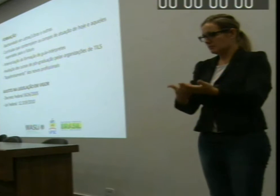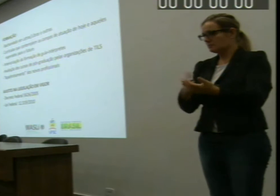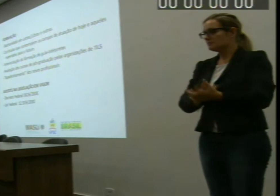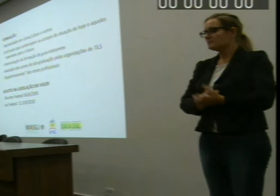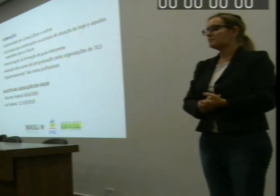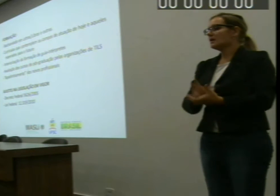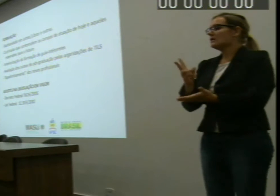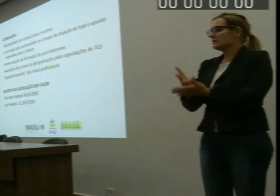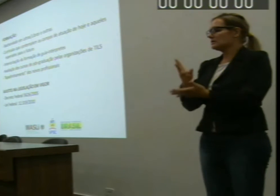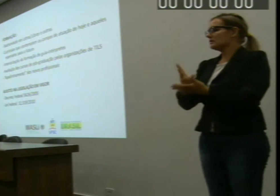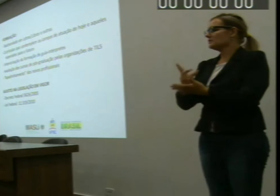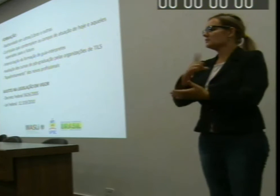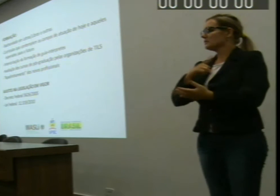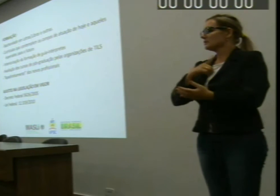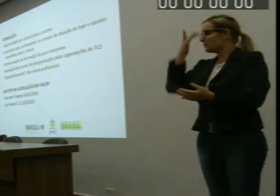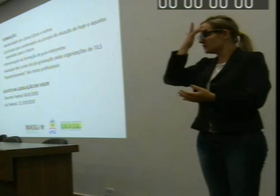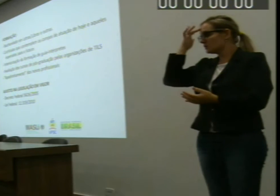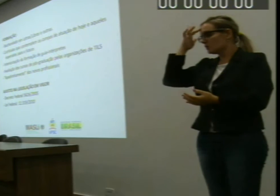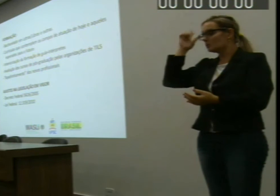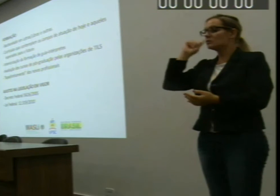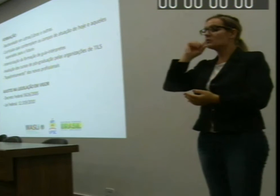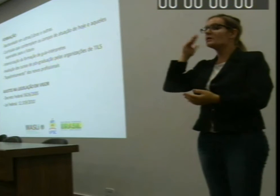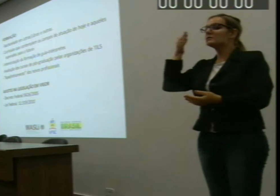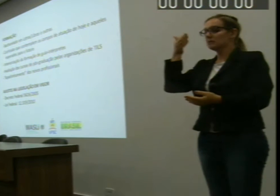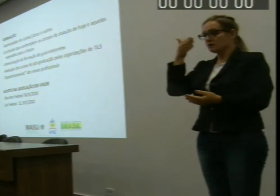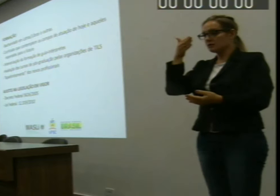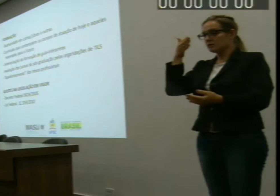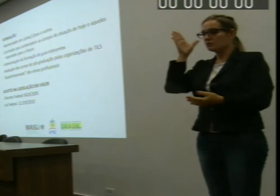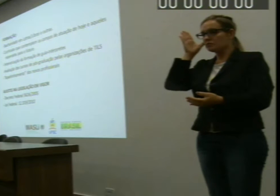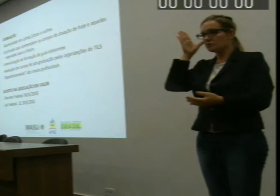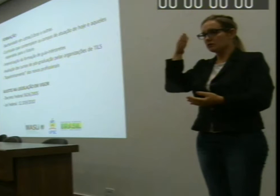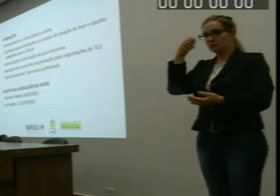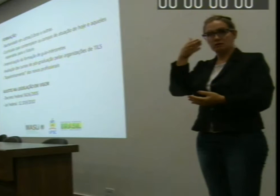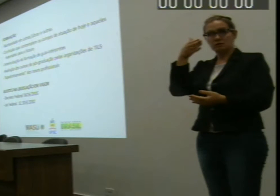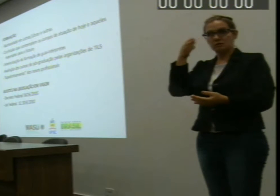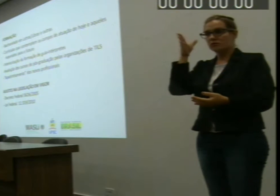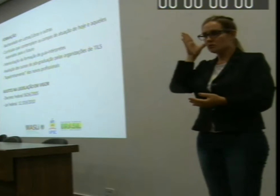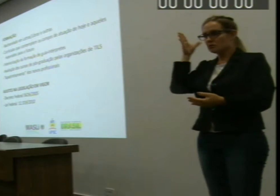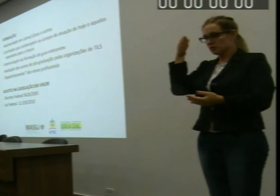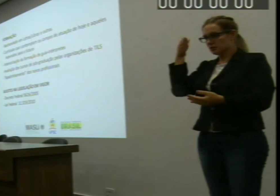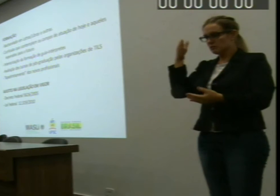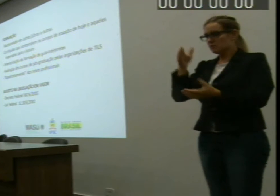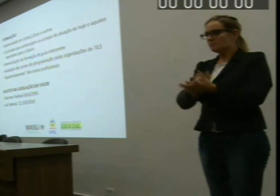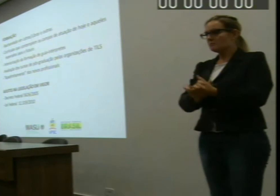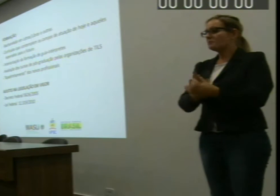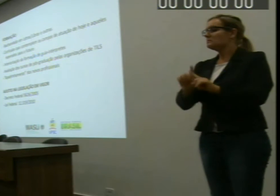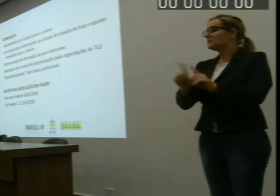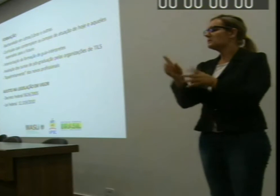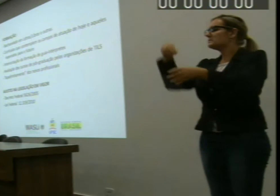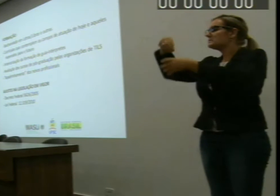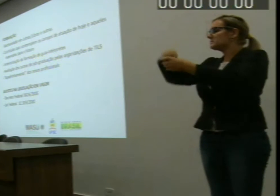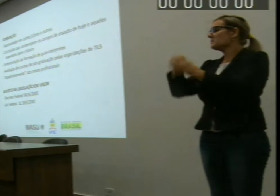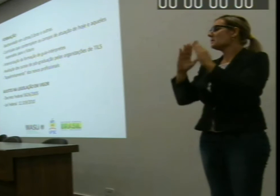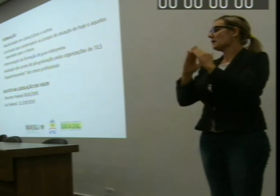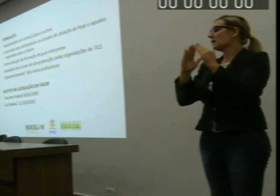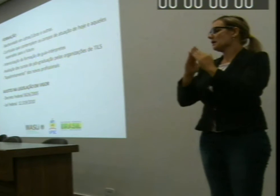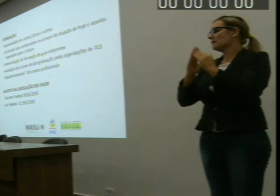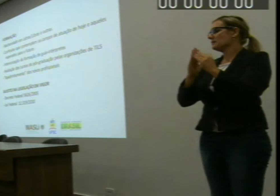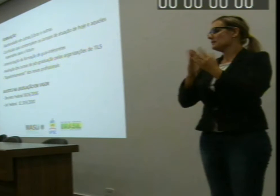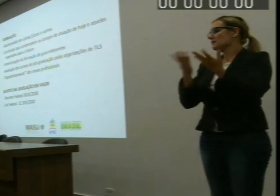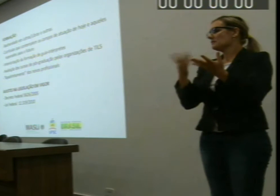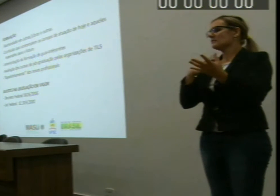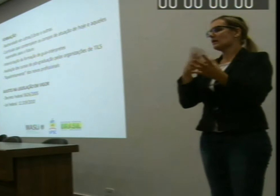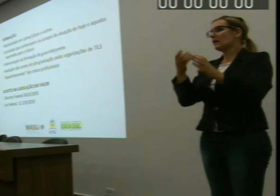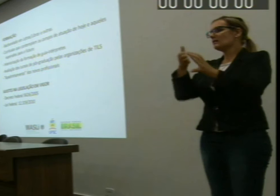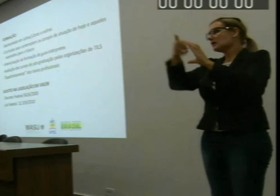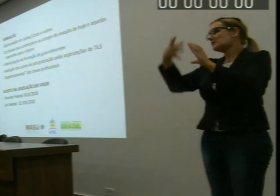existiram só que elas ficavam escondidas nas suas casas né uma as deficiências múltiplas T essa característica que há muito